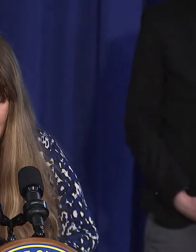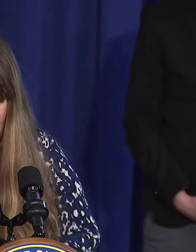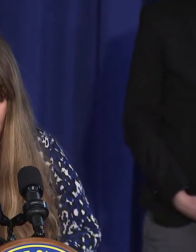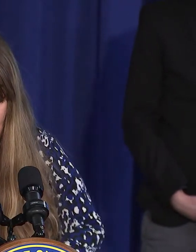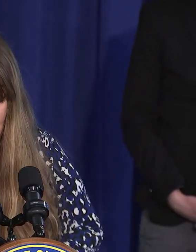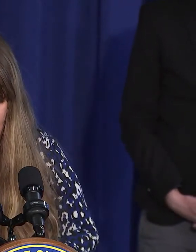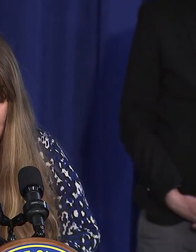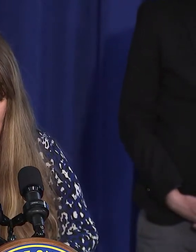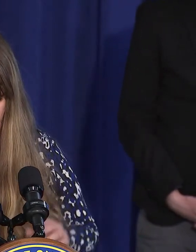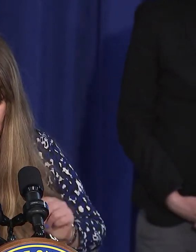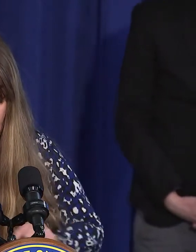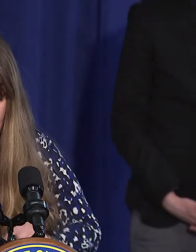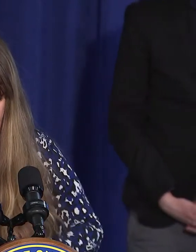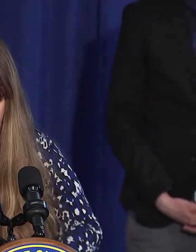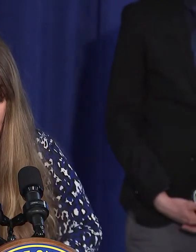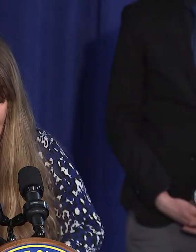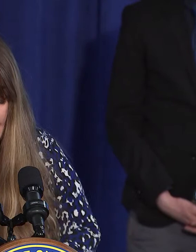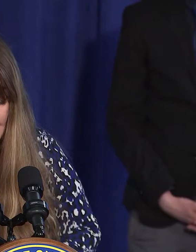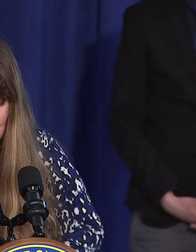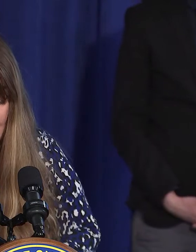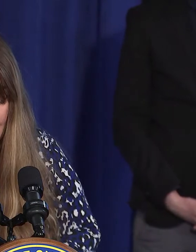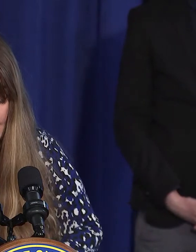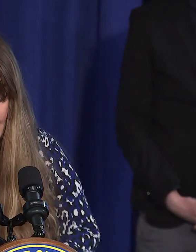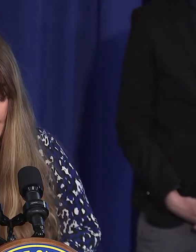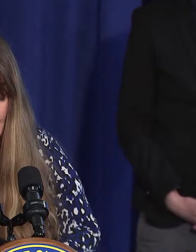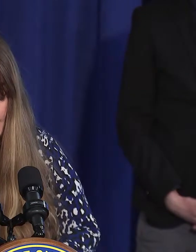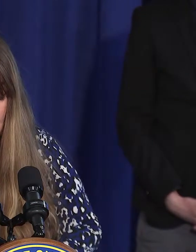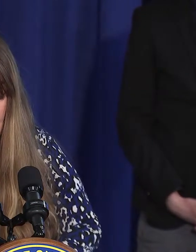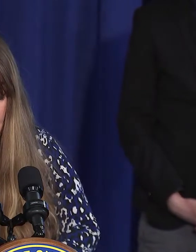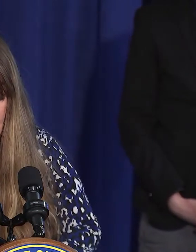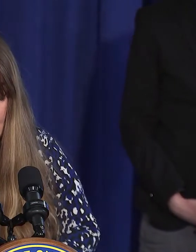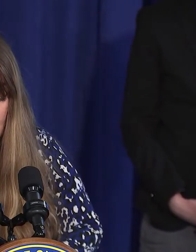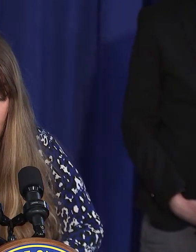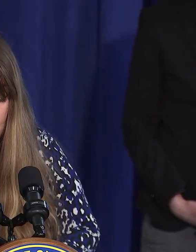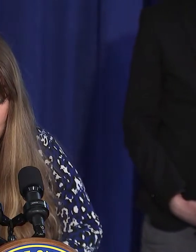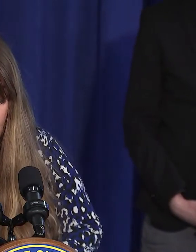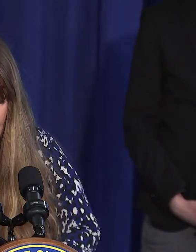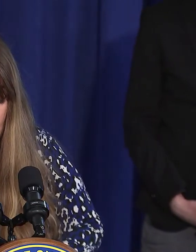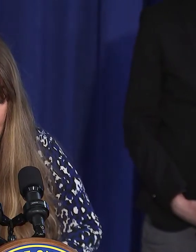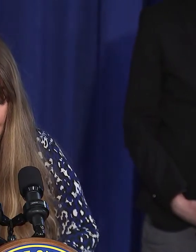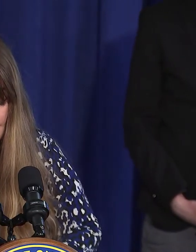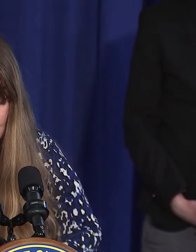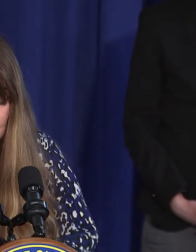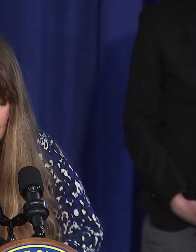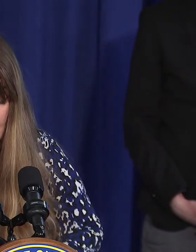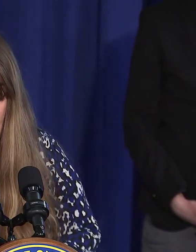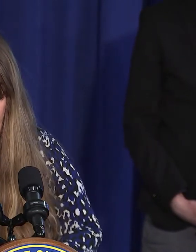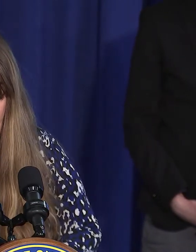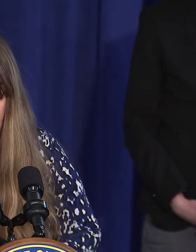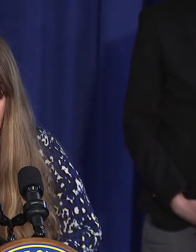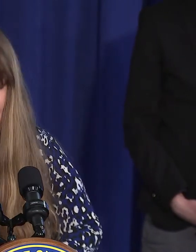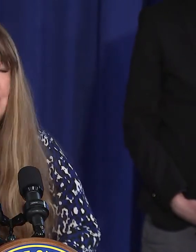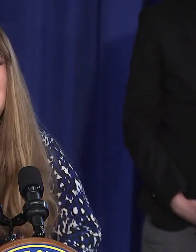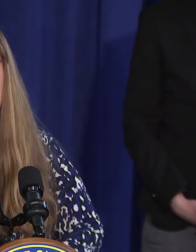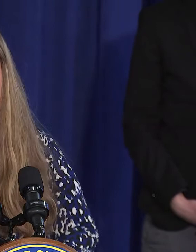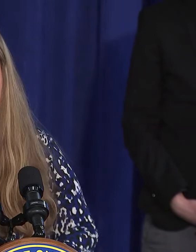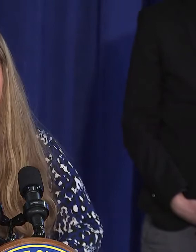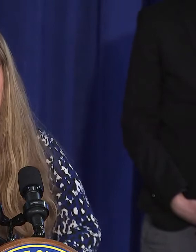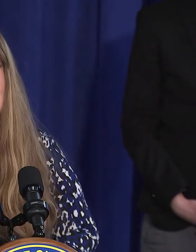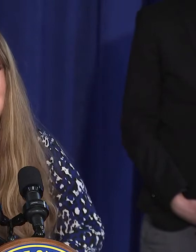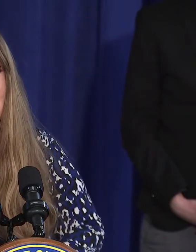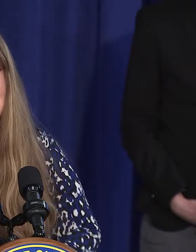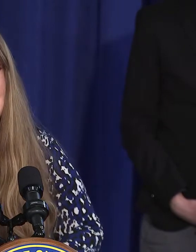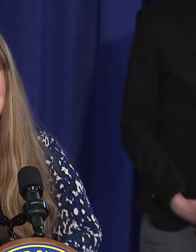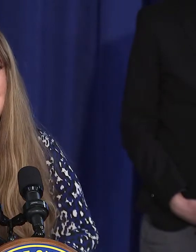se encuentra en un nivel superior a la nacional. Estamos en 5.4 casos por cada